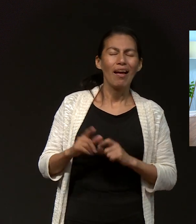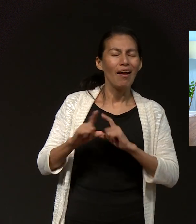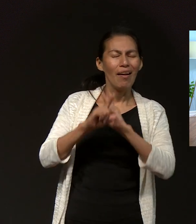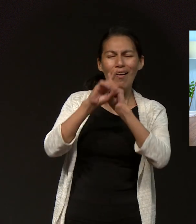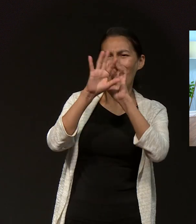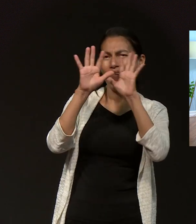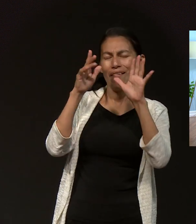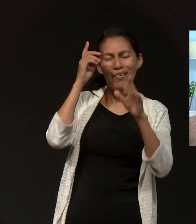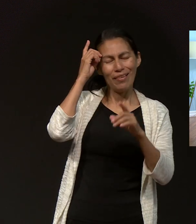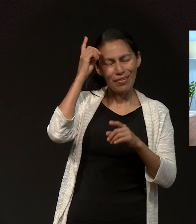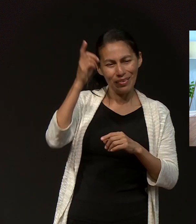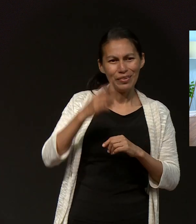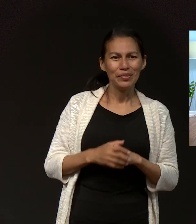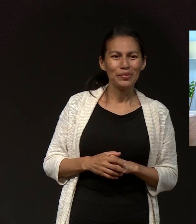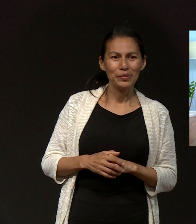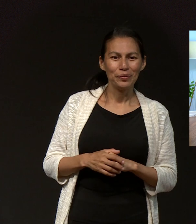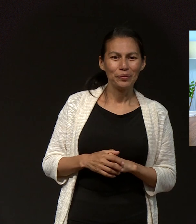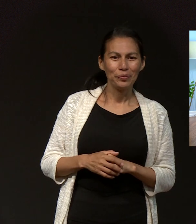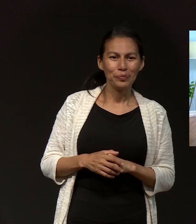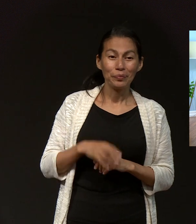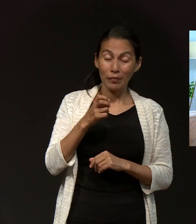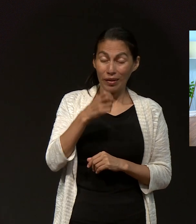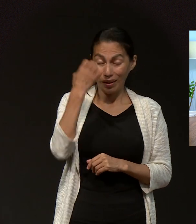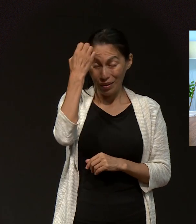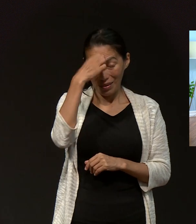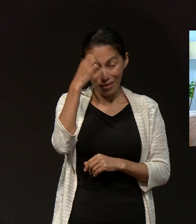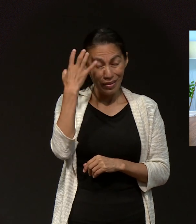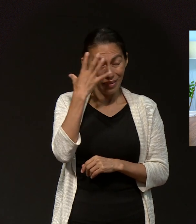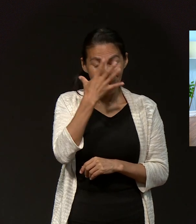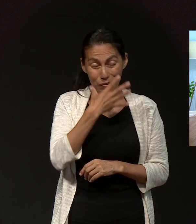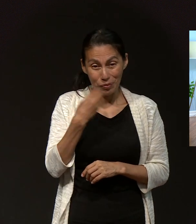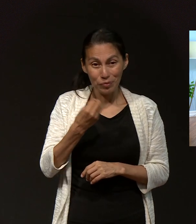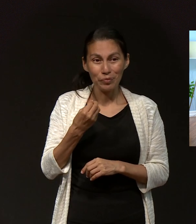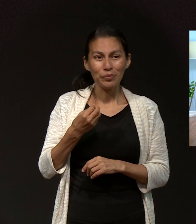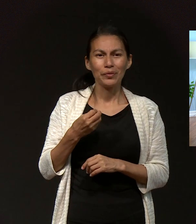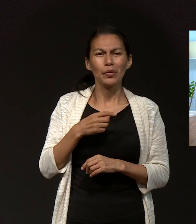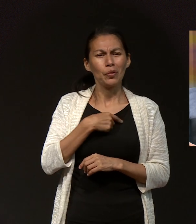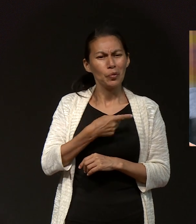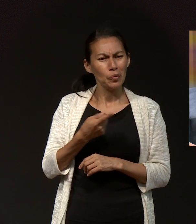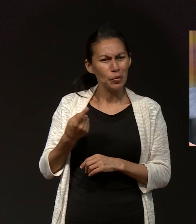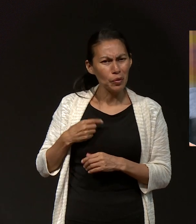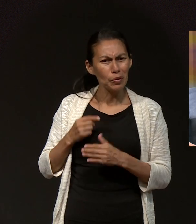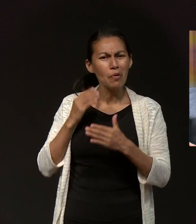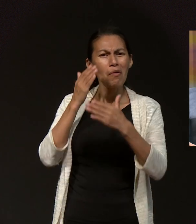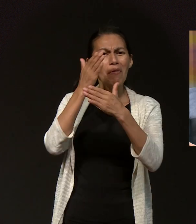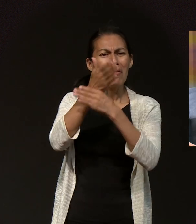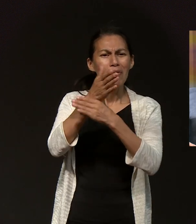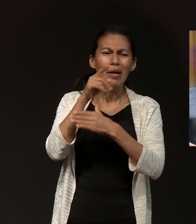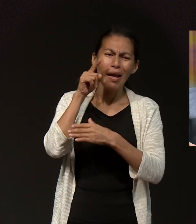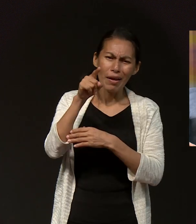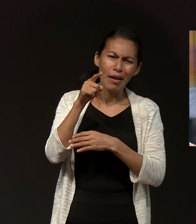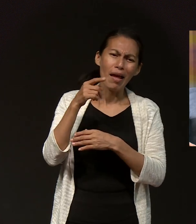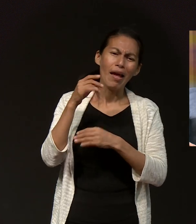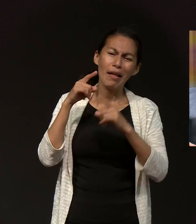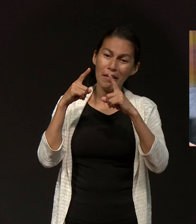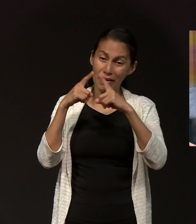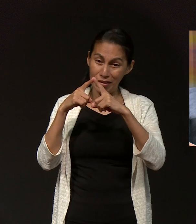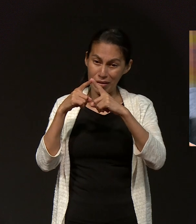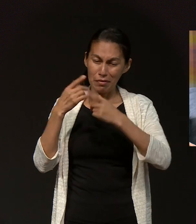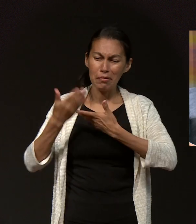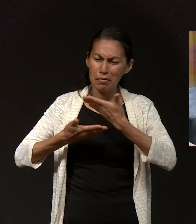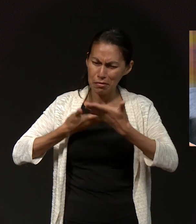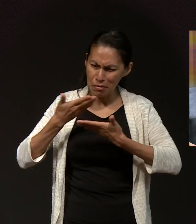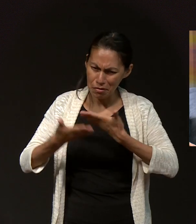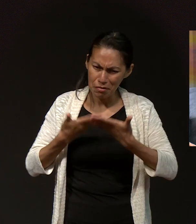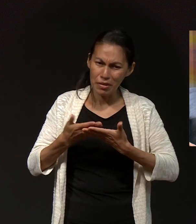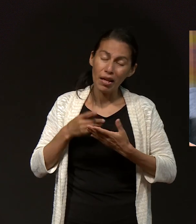Gloria a Dios por eso. Es una bendición que nos permitió tener esa experiencia porque también fuimos para allá y pudimos servir en